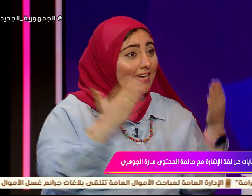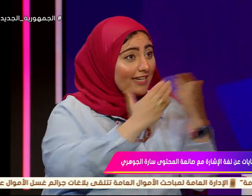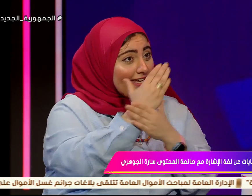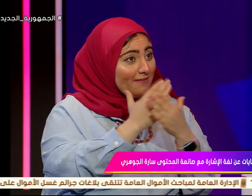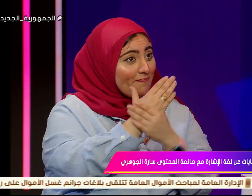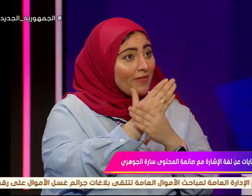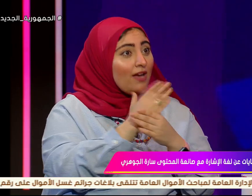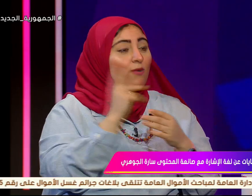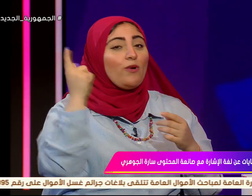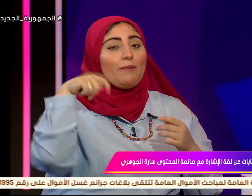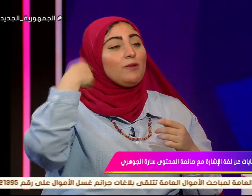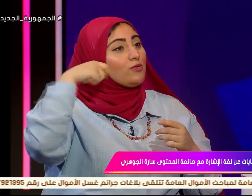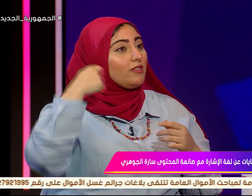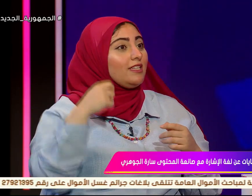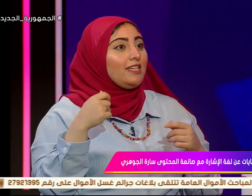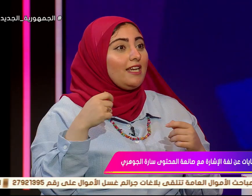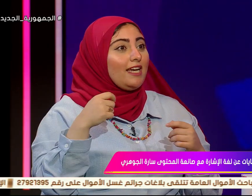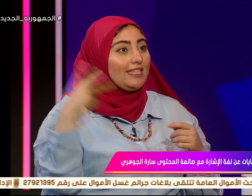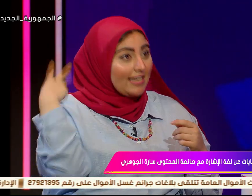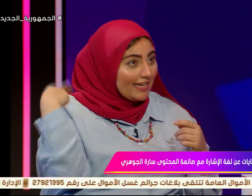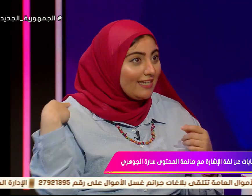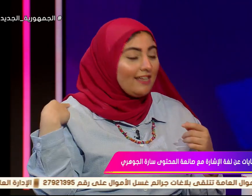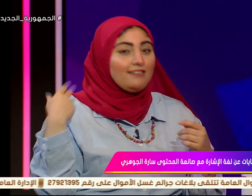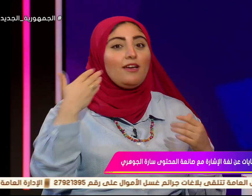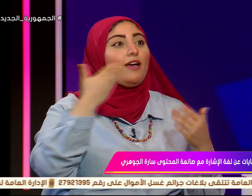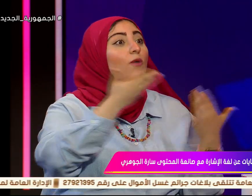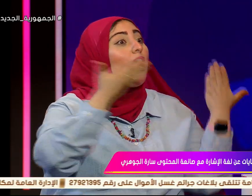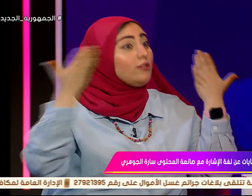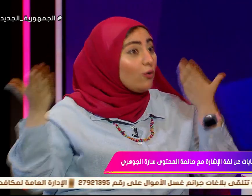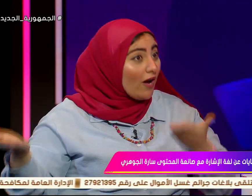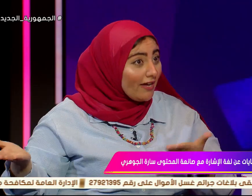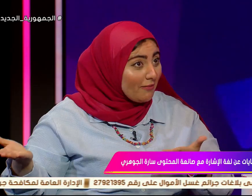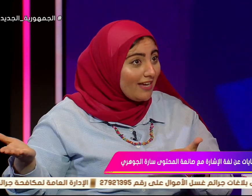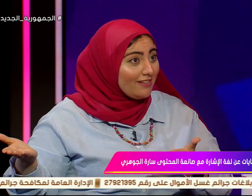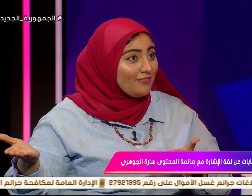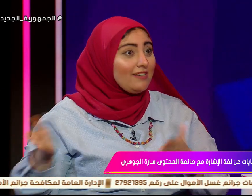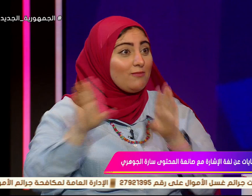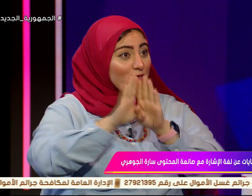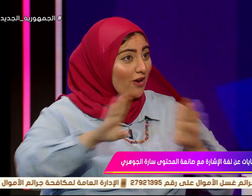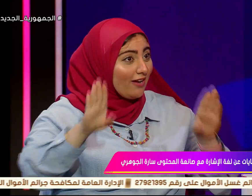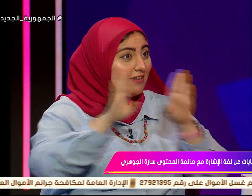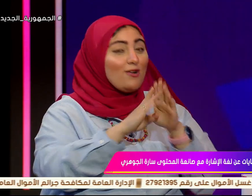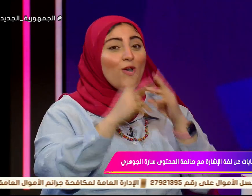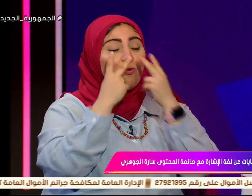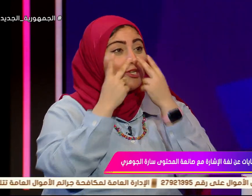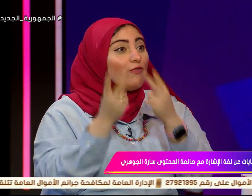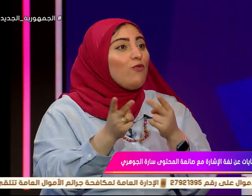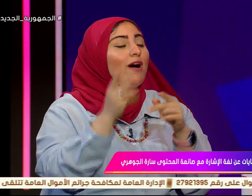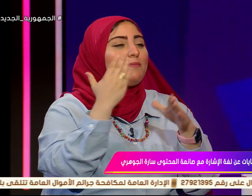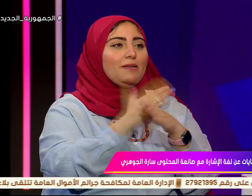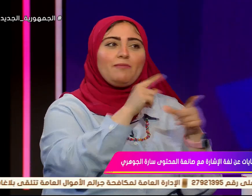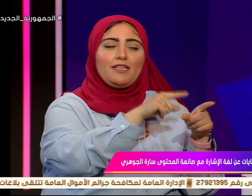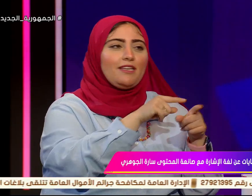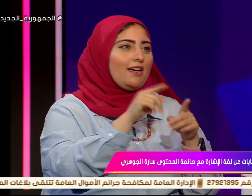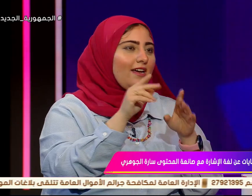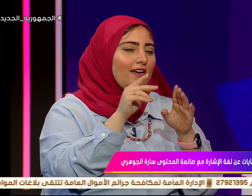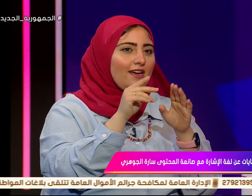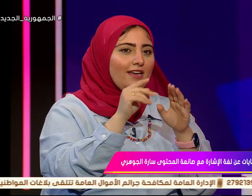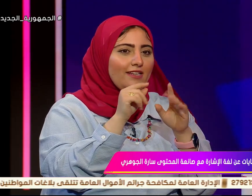الخارجيه وكمان وزاره الداخليه وحضرو كمان على فكره المسرحيه وشافوها بسبب